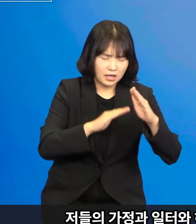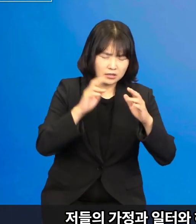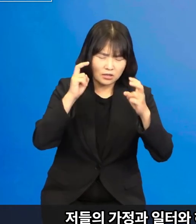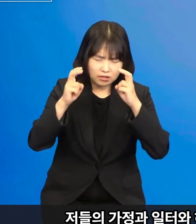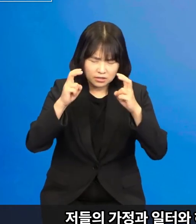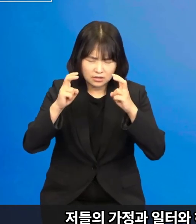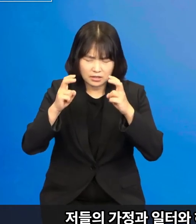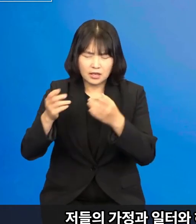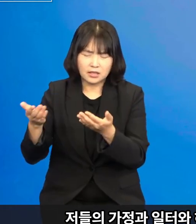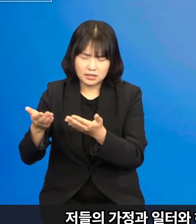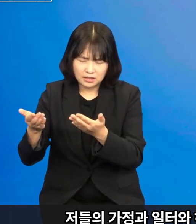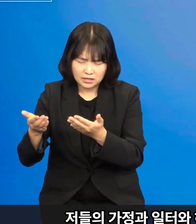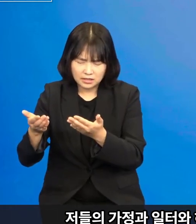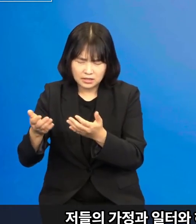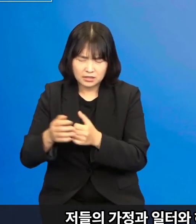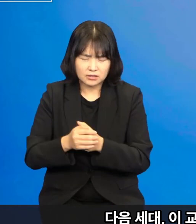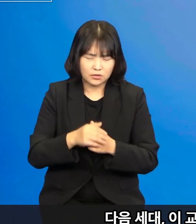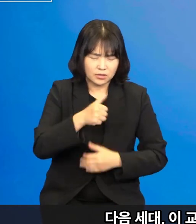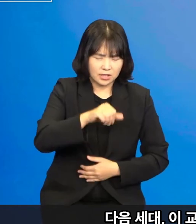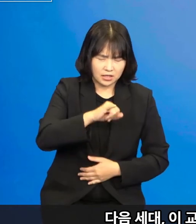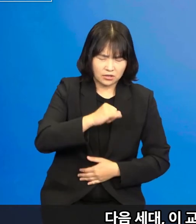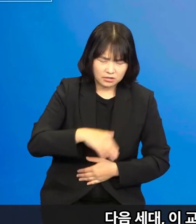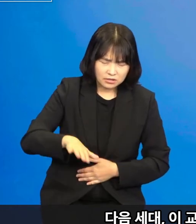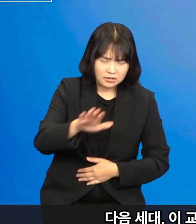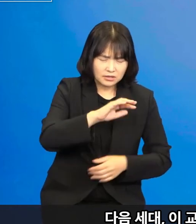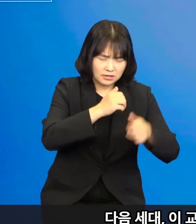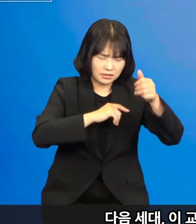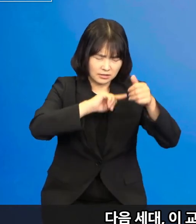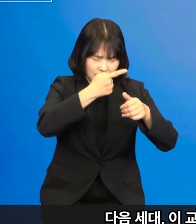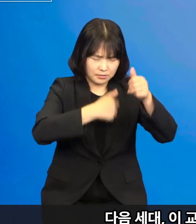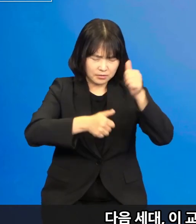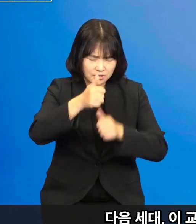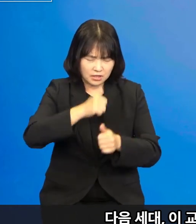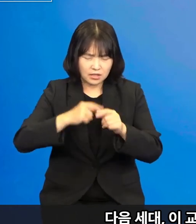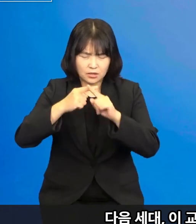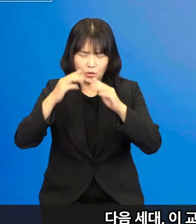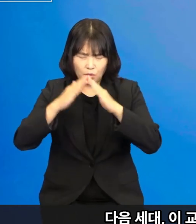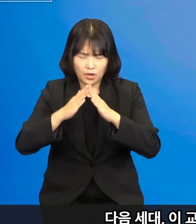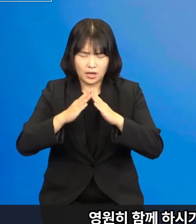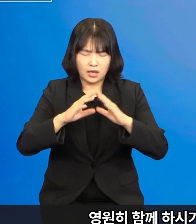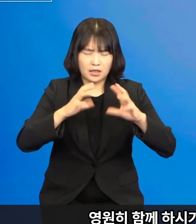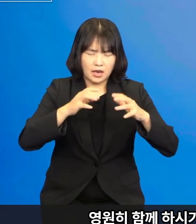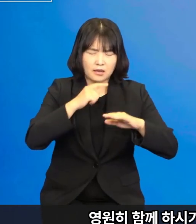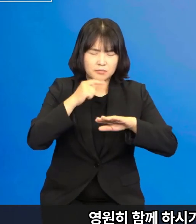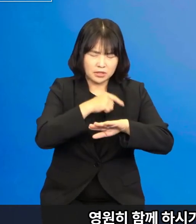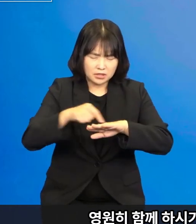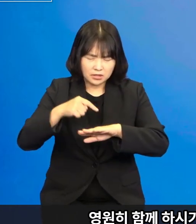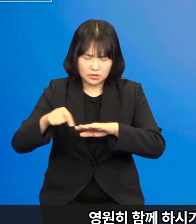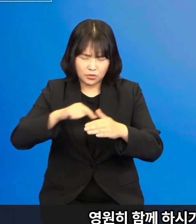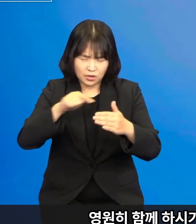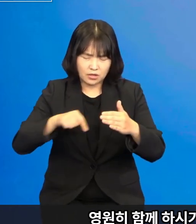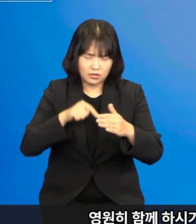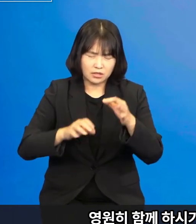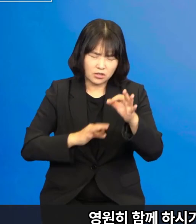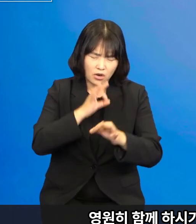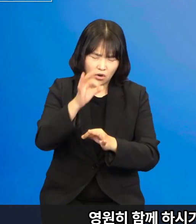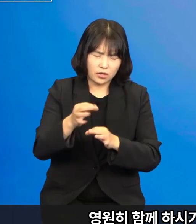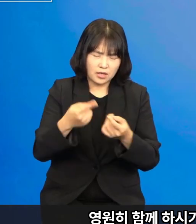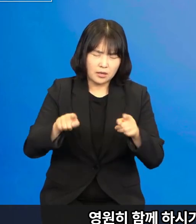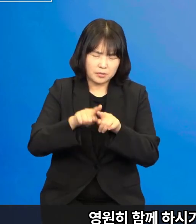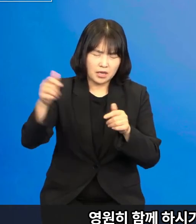하는 일마다 또한 저들의 자녀들 다음 세대의 교회와 나라와 민족 가운데 영원히 함께